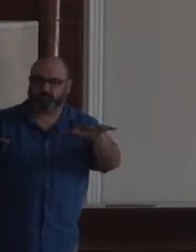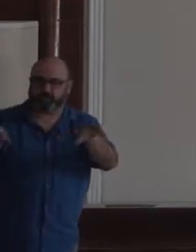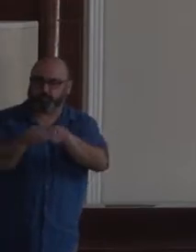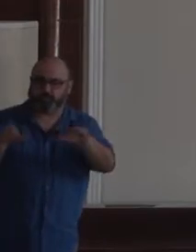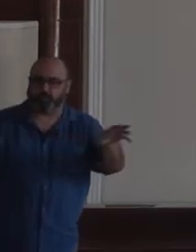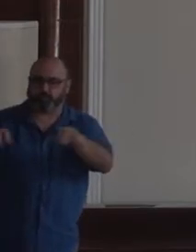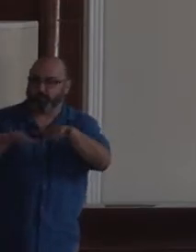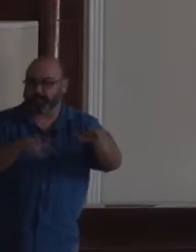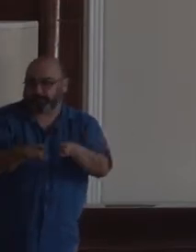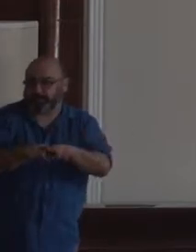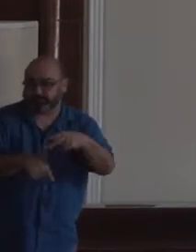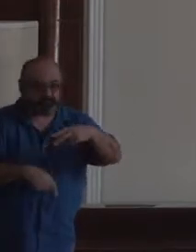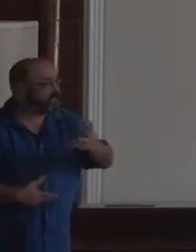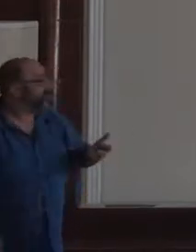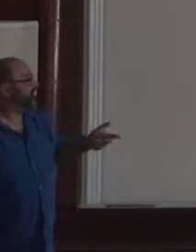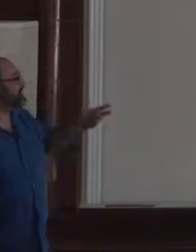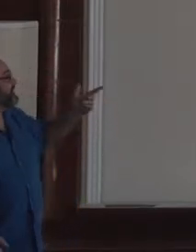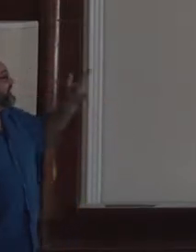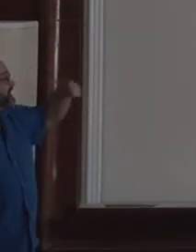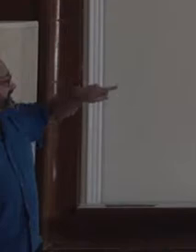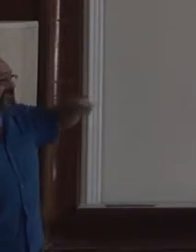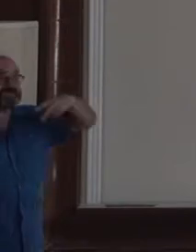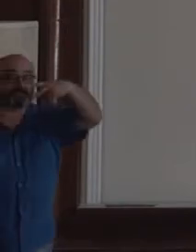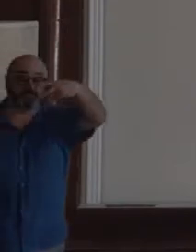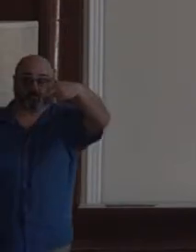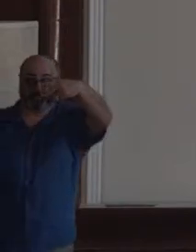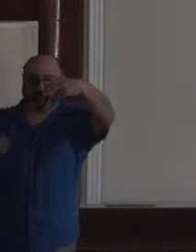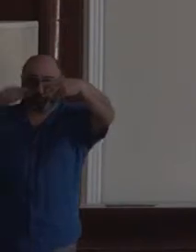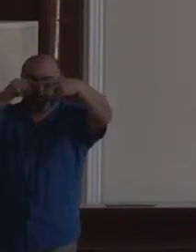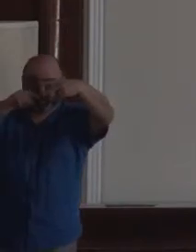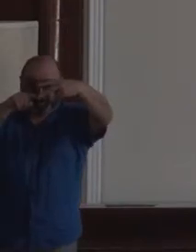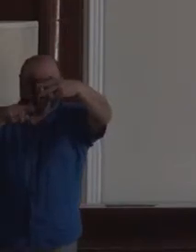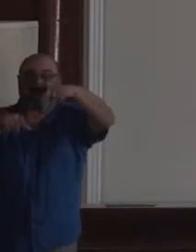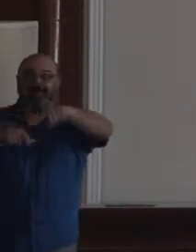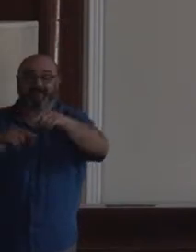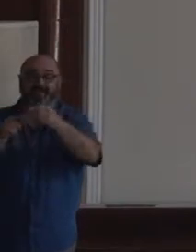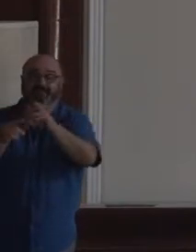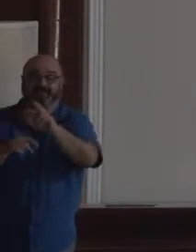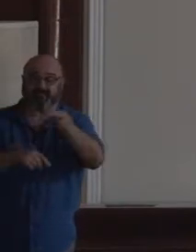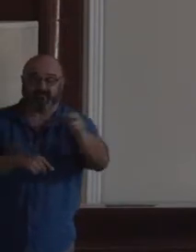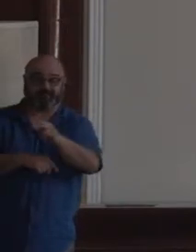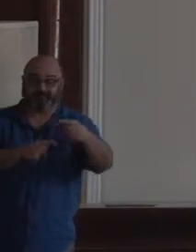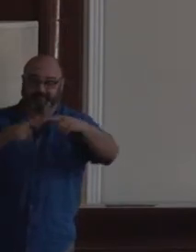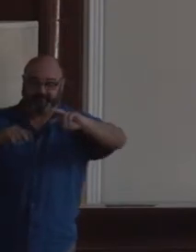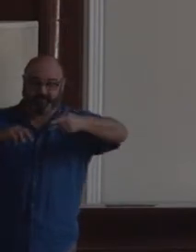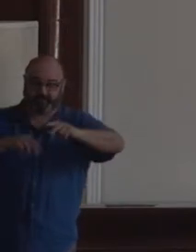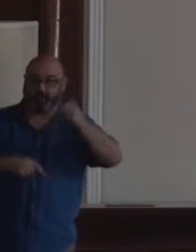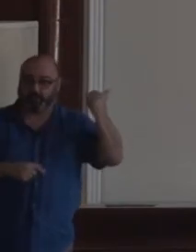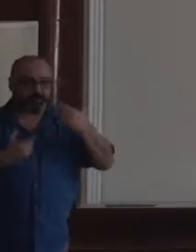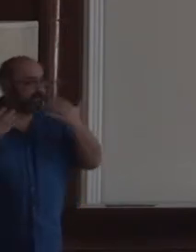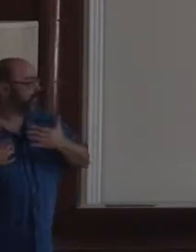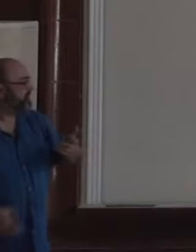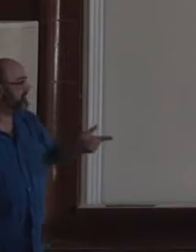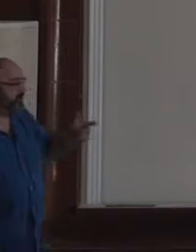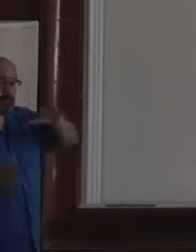Et que dans mon test, il dépend de ces deux fixtures et qu'il instancie la séquence en